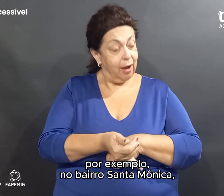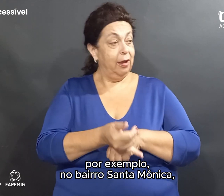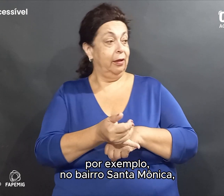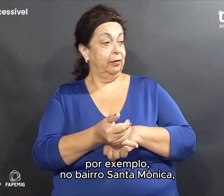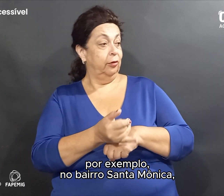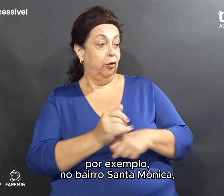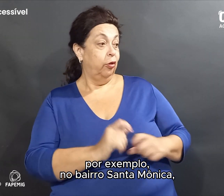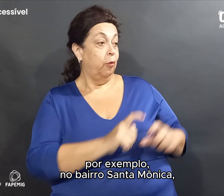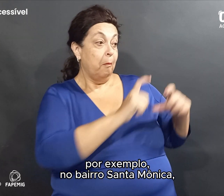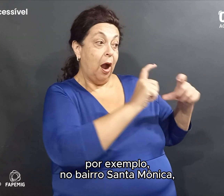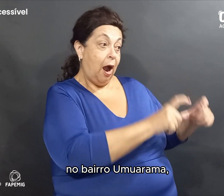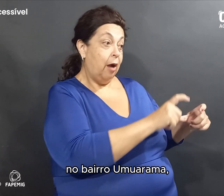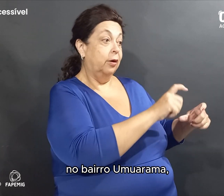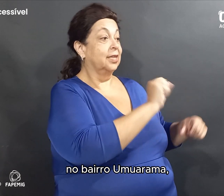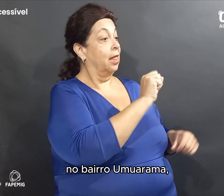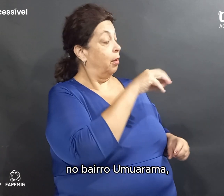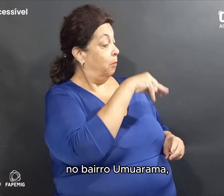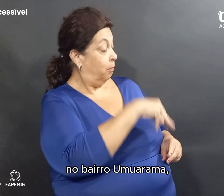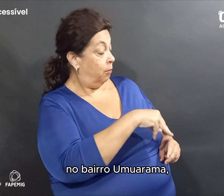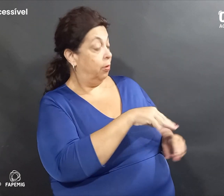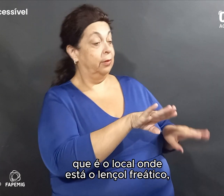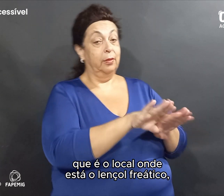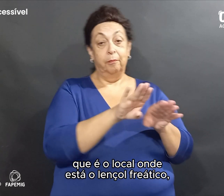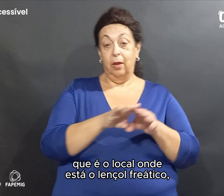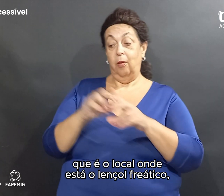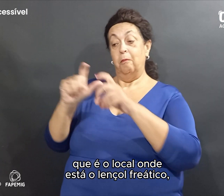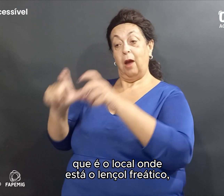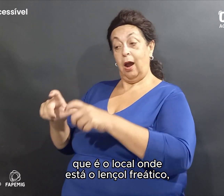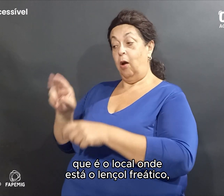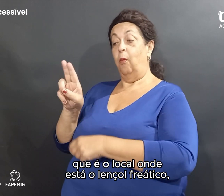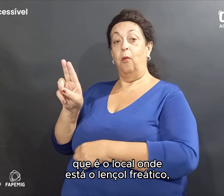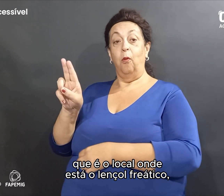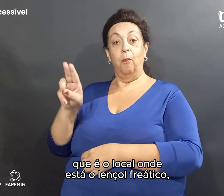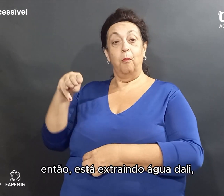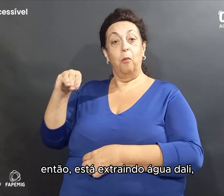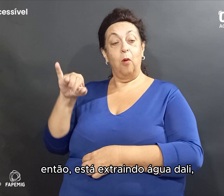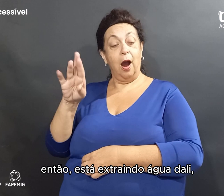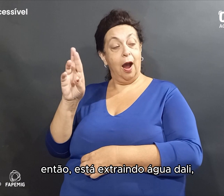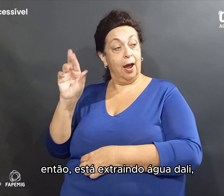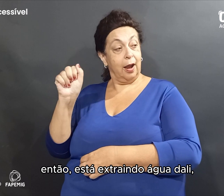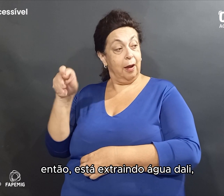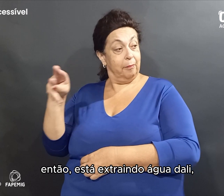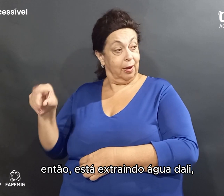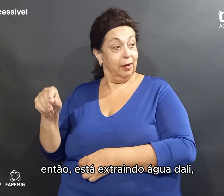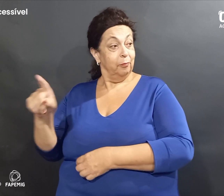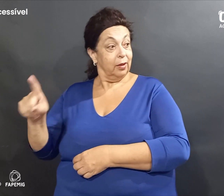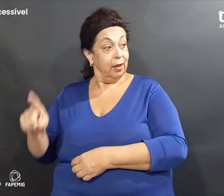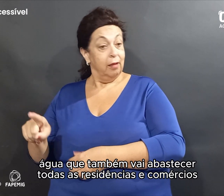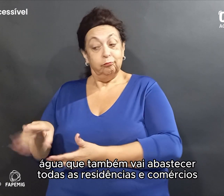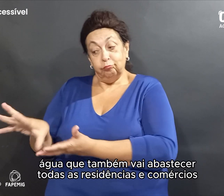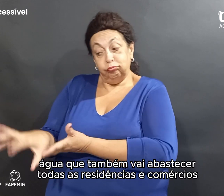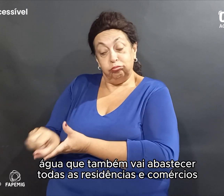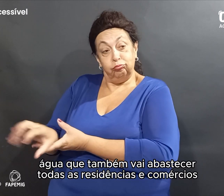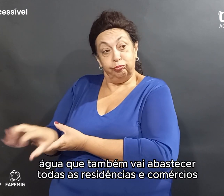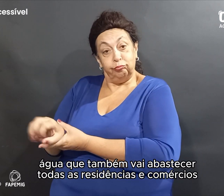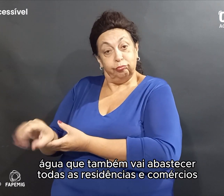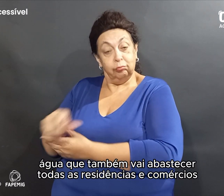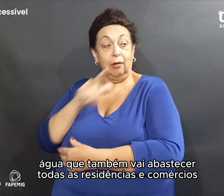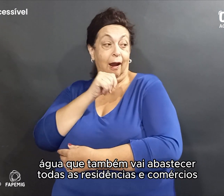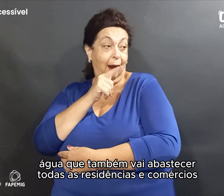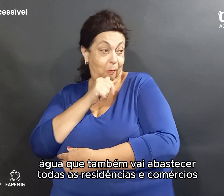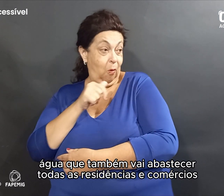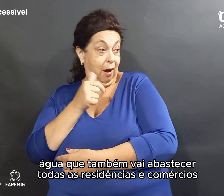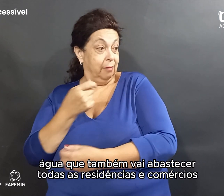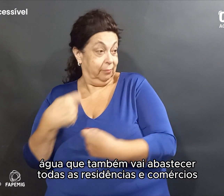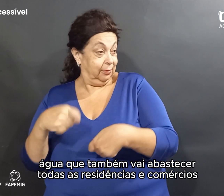no bairro Santa Mônica, no bairro Moarama, que é o local onde está o lençol freático, né? Então está extraindo água dali, é água que também vai